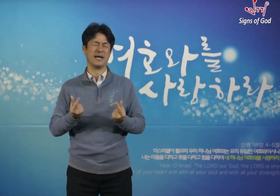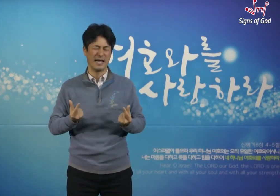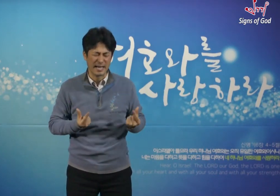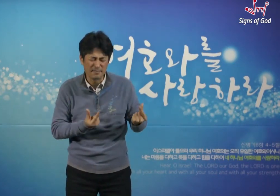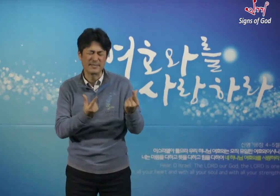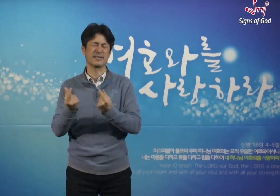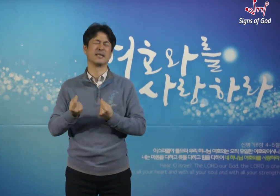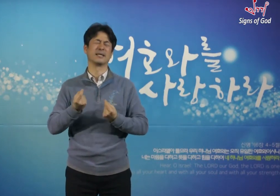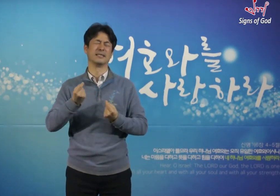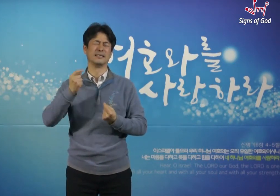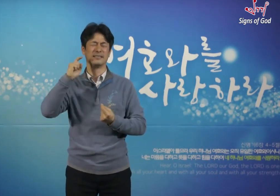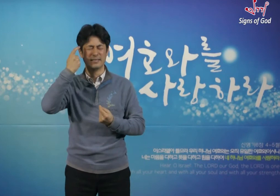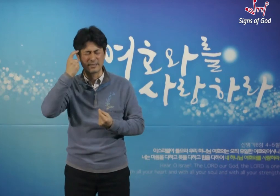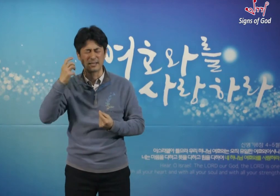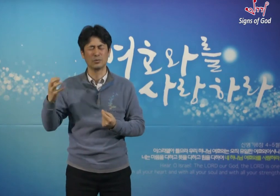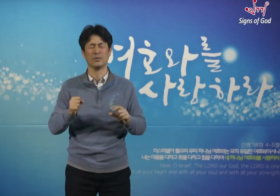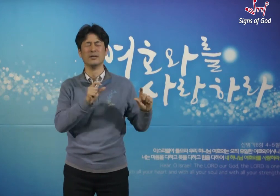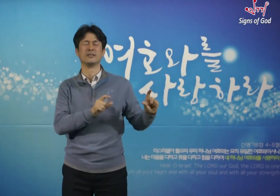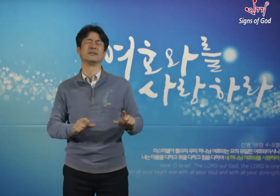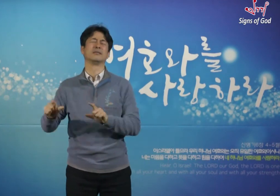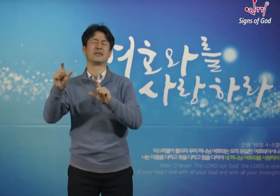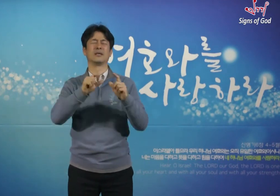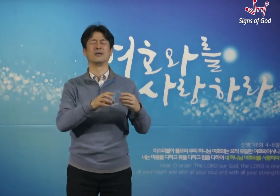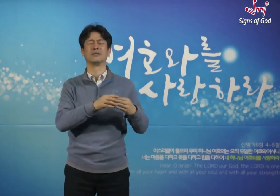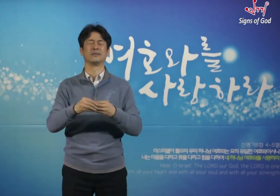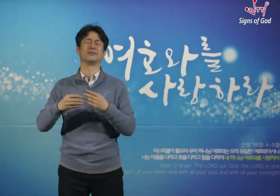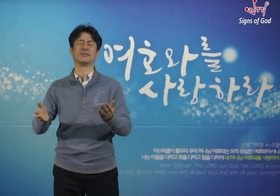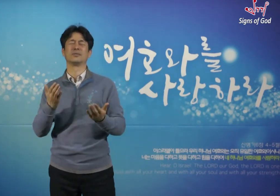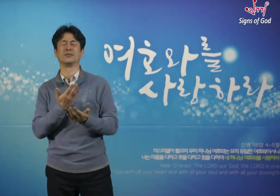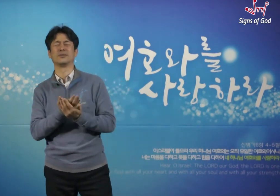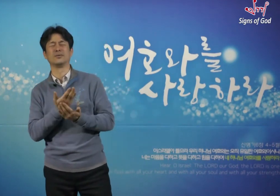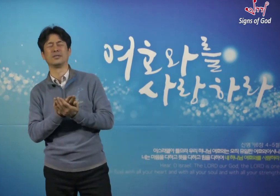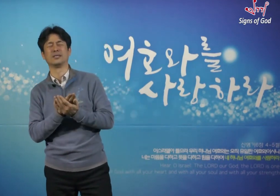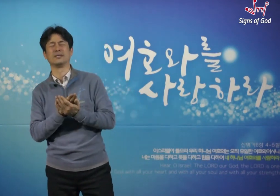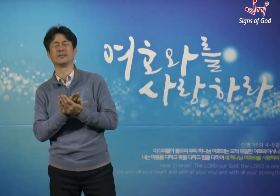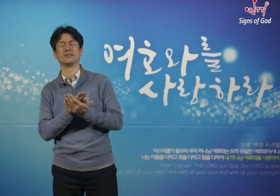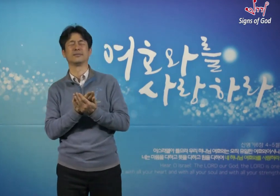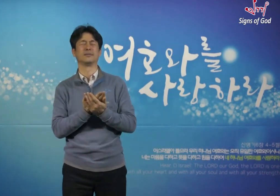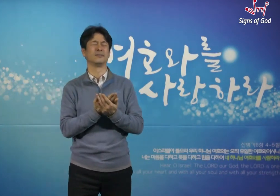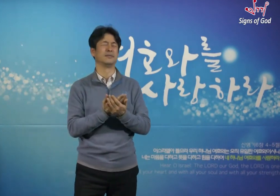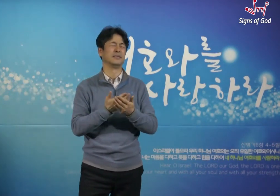생각하게 설계해 주시옵소서.